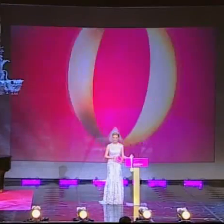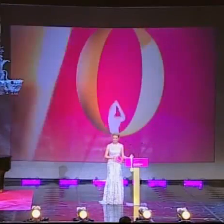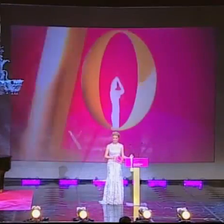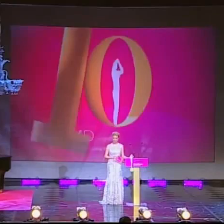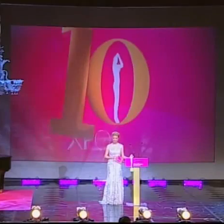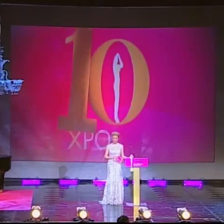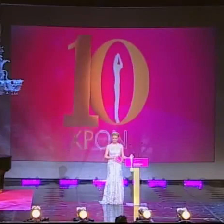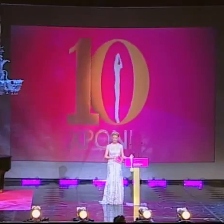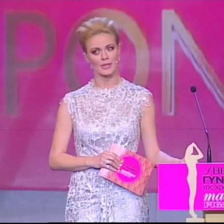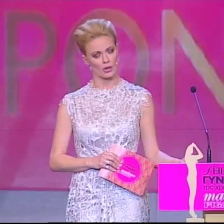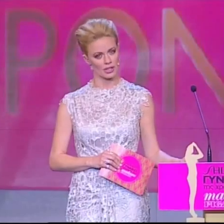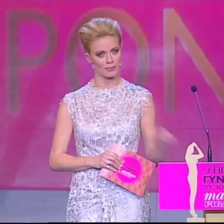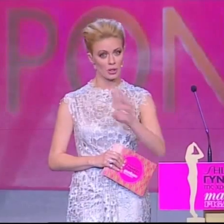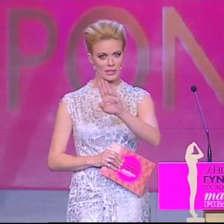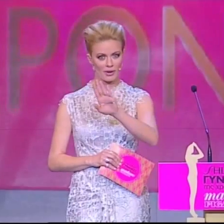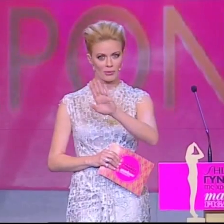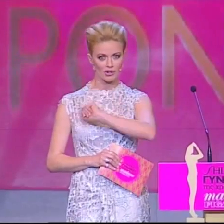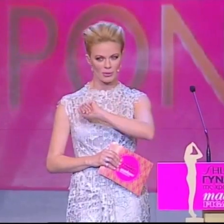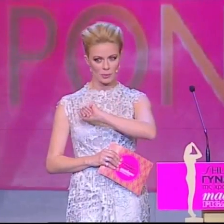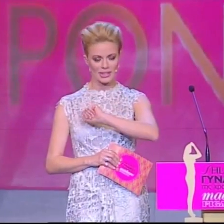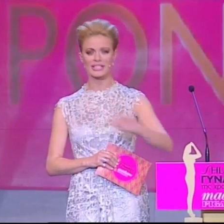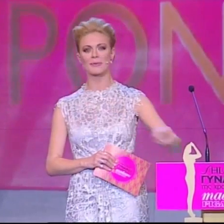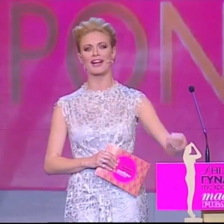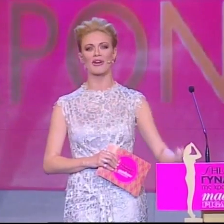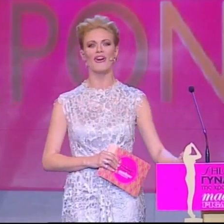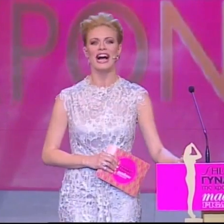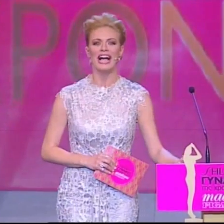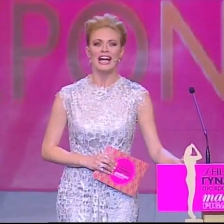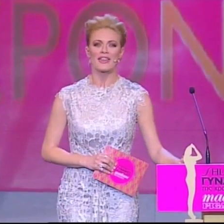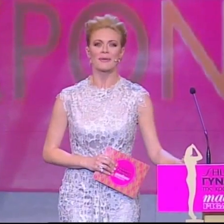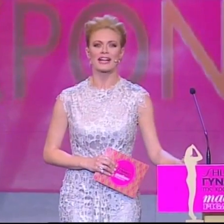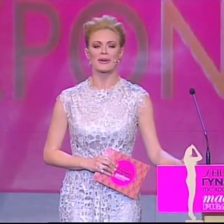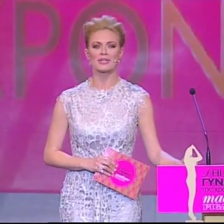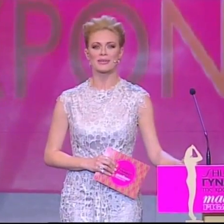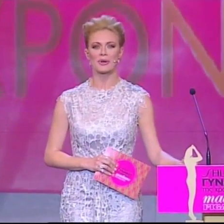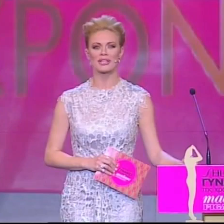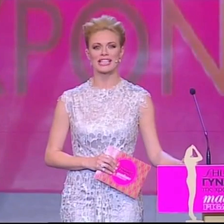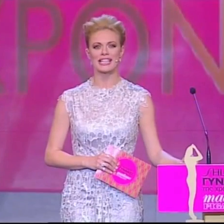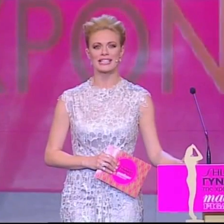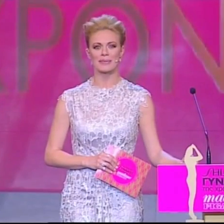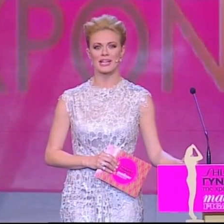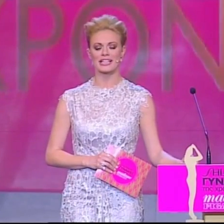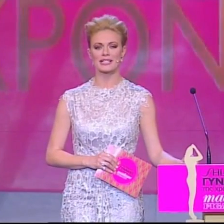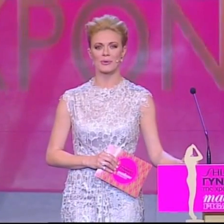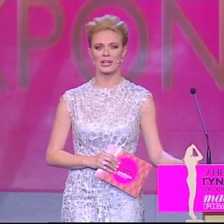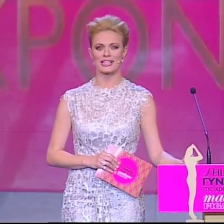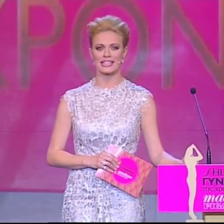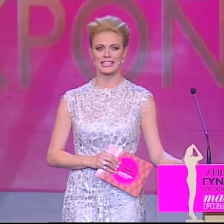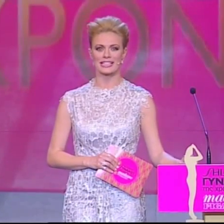είναι? Όχι, μην το πείτε όμως, μην το πείτε, σας παρακαλώ. Θα παρακαλούσα την πρώτη κυρία της Κυπριακής Δημοκρατίας, την